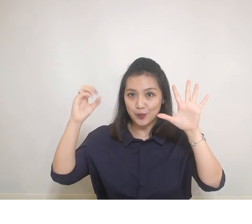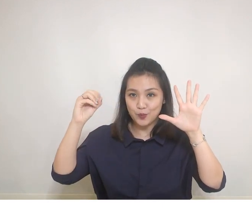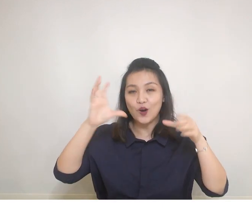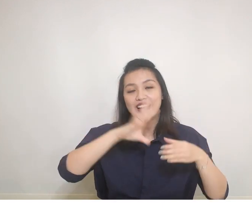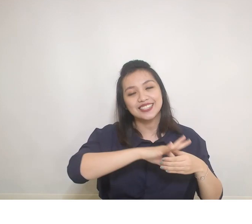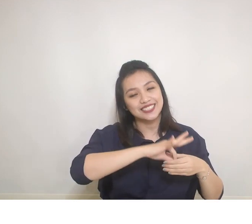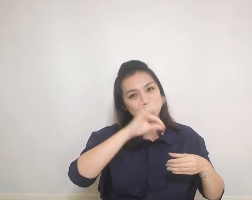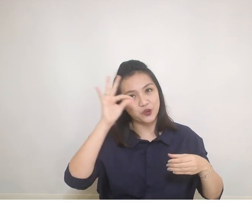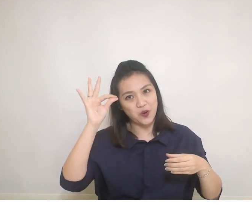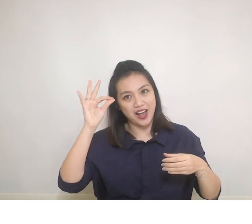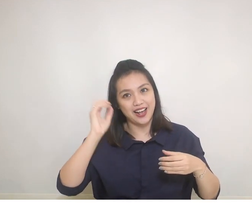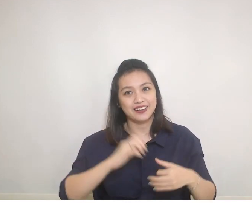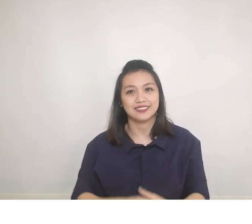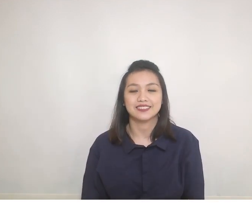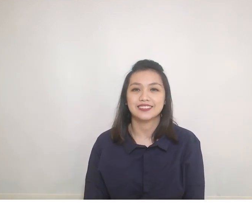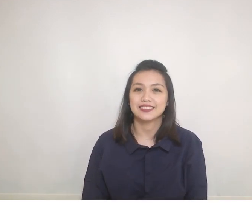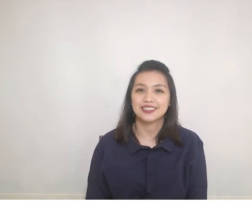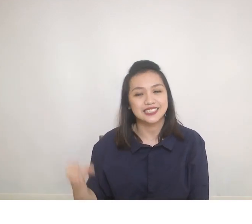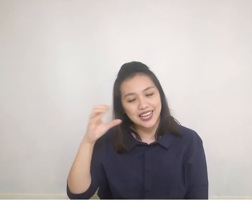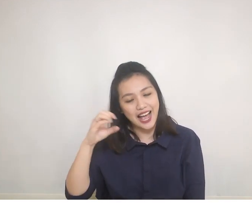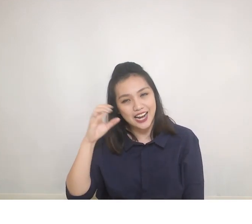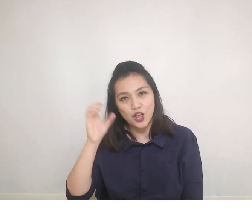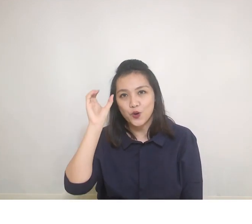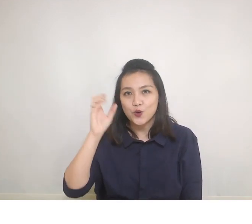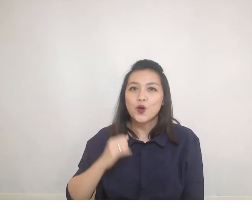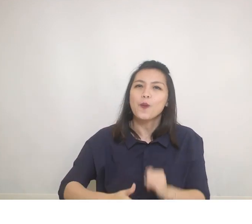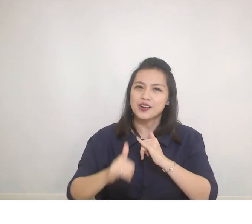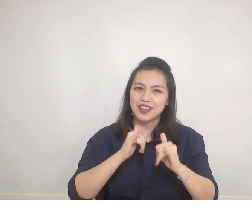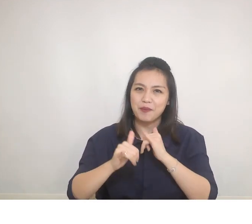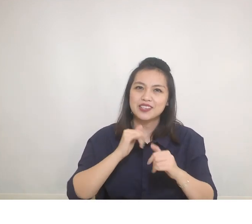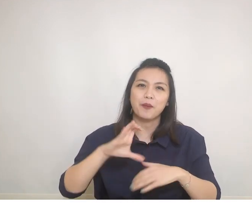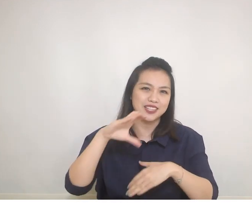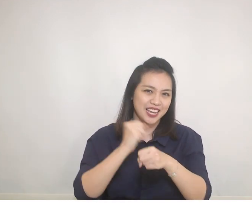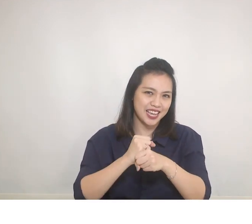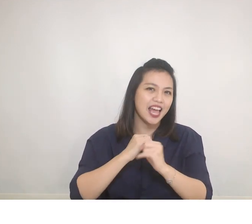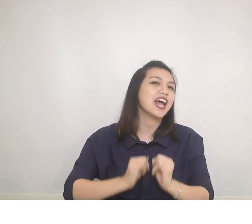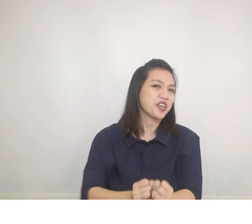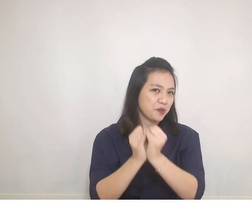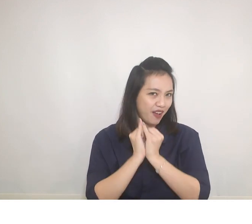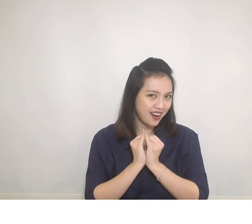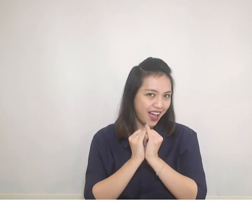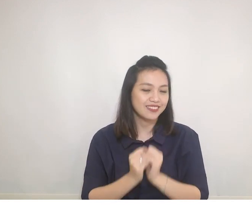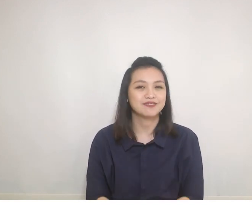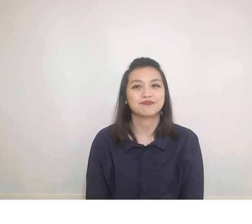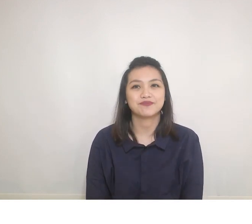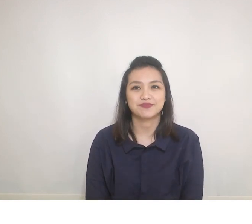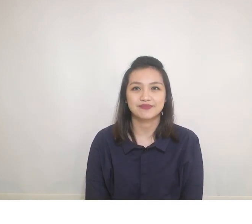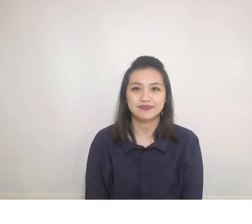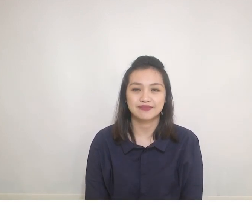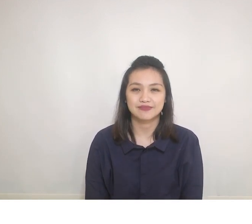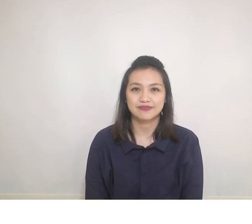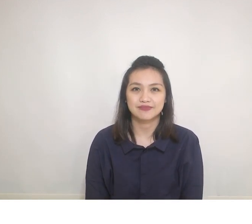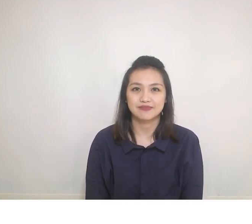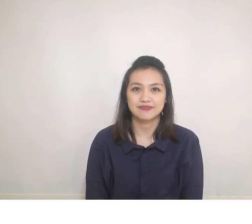mencari dahulu kerajaan Allah, berarti saya mau menjalankan visi jiwa-jiwa ini, diterjemahkannya dengan, ya